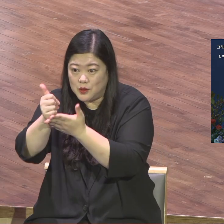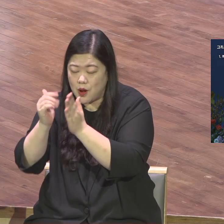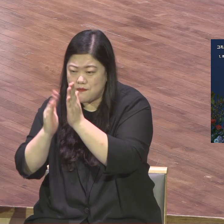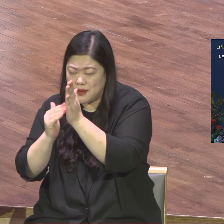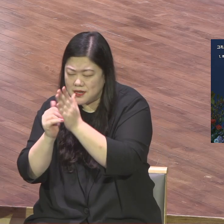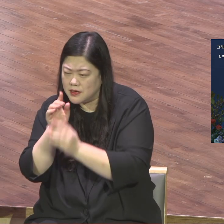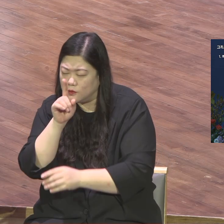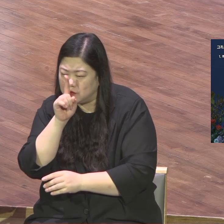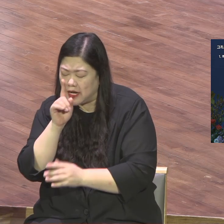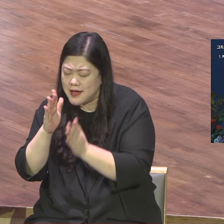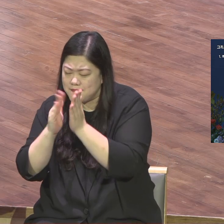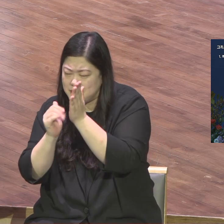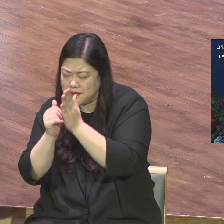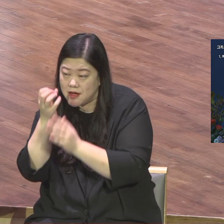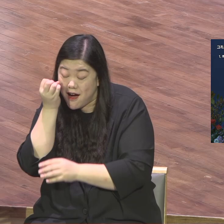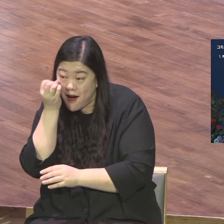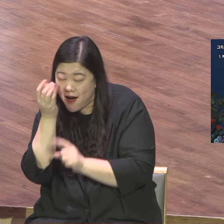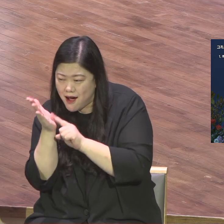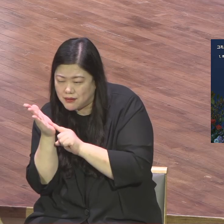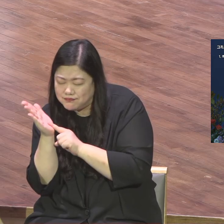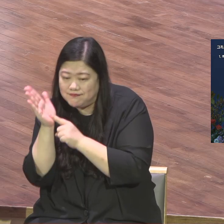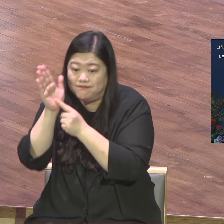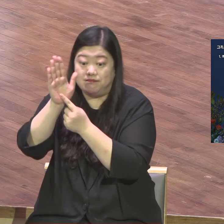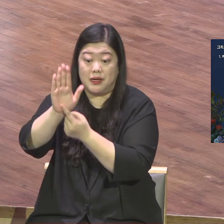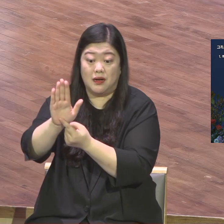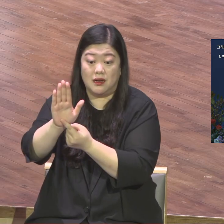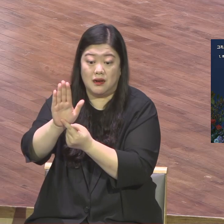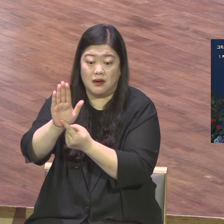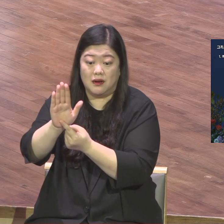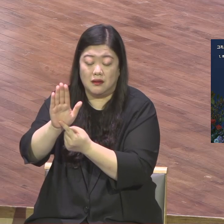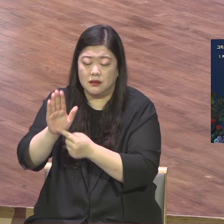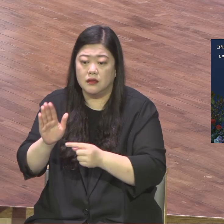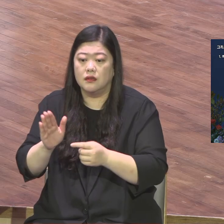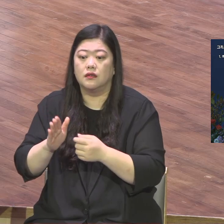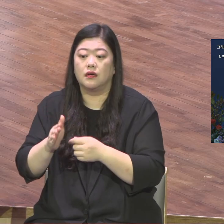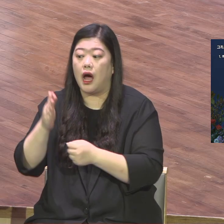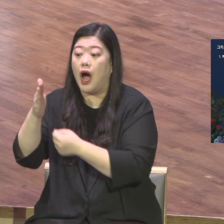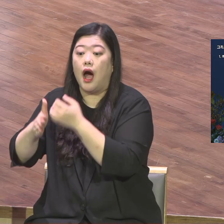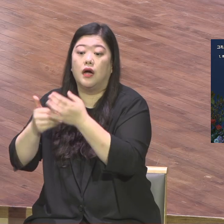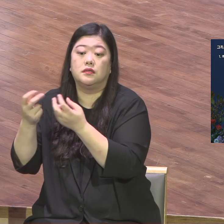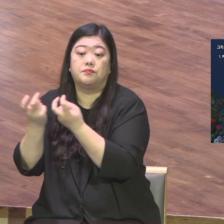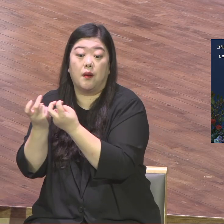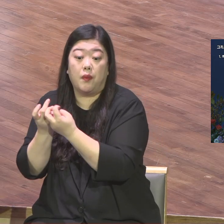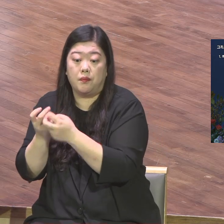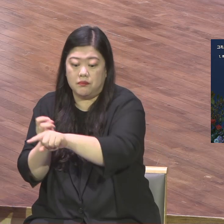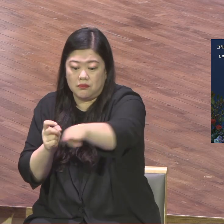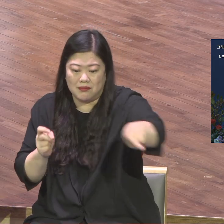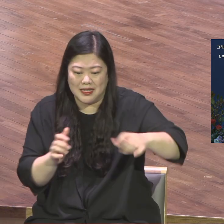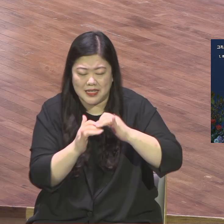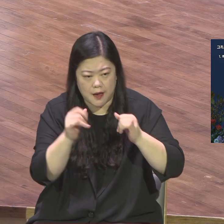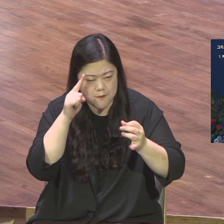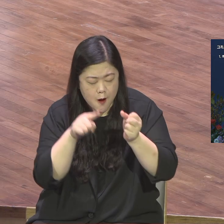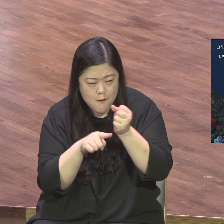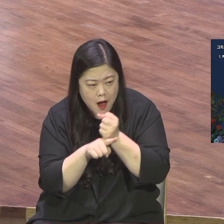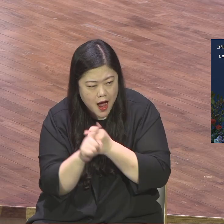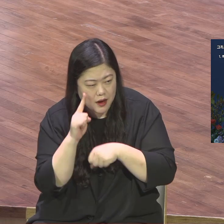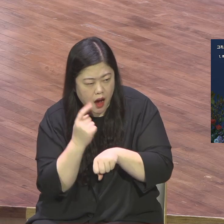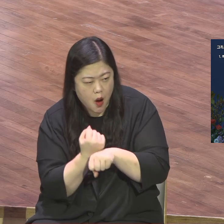때문에 인간적인 이성이나 어떤 그런 과학적인 방법으로는 절대 깨달을 수 없는 성질의